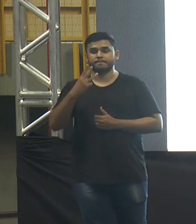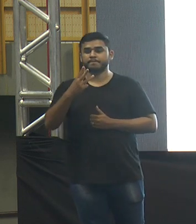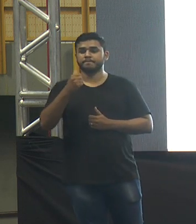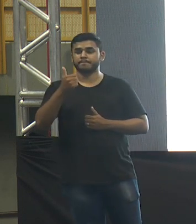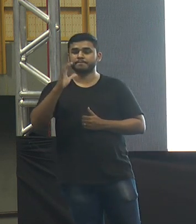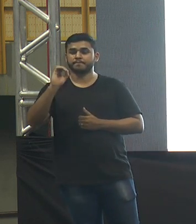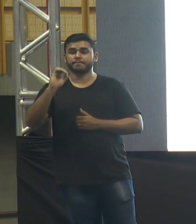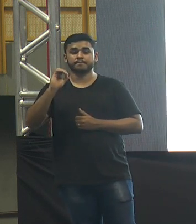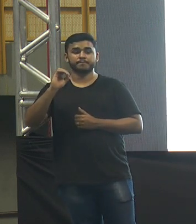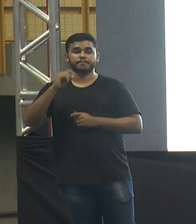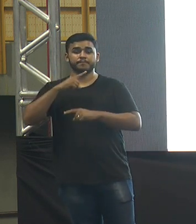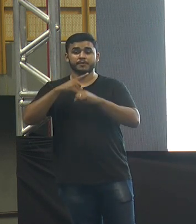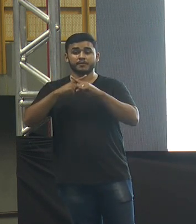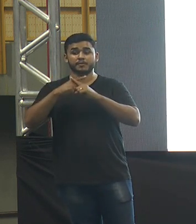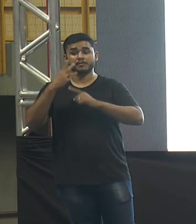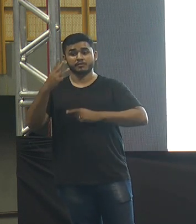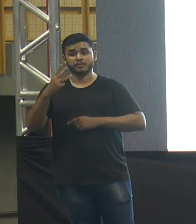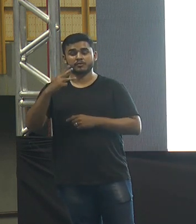dá exatamente igual a quanto?